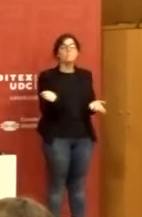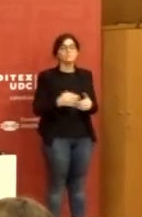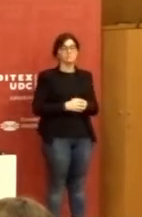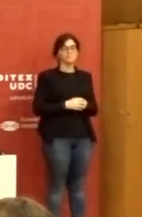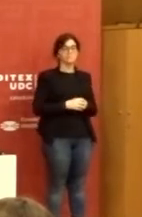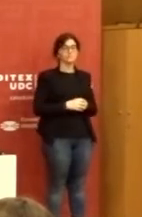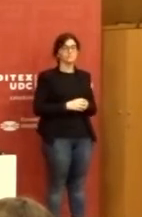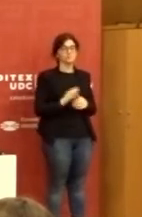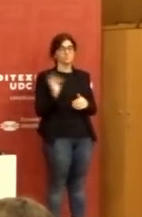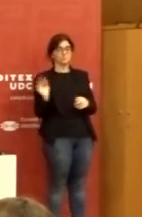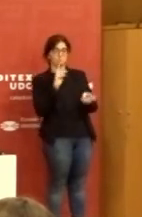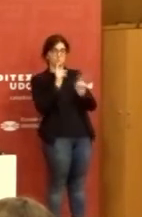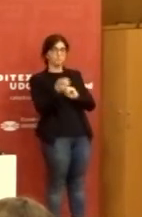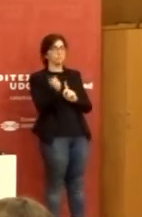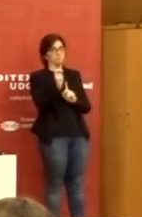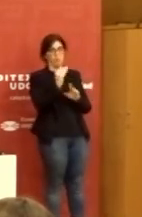no nos sobran